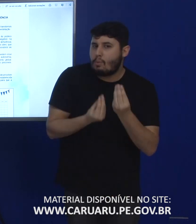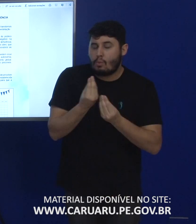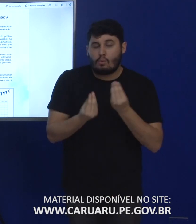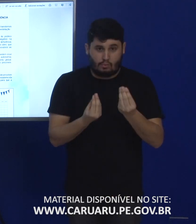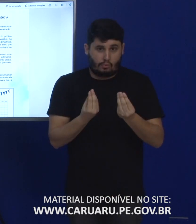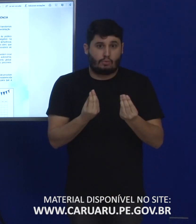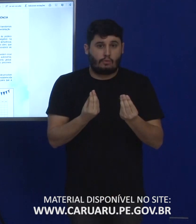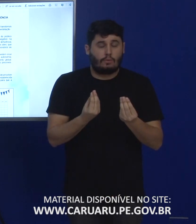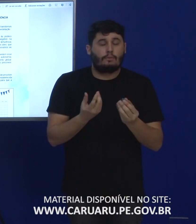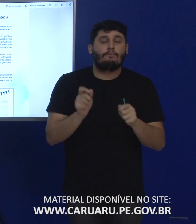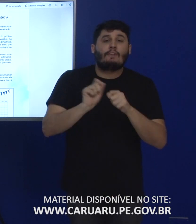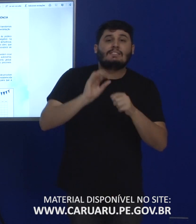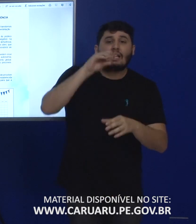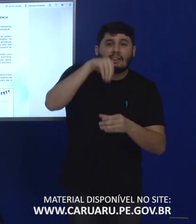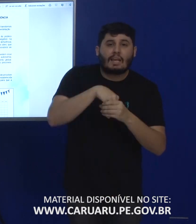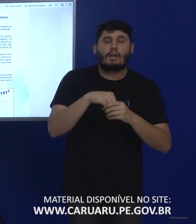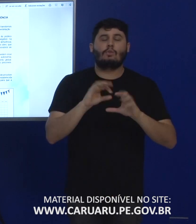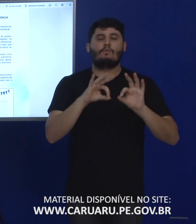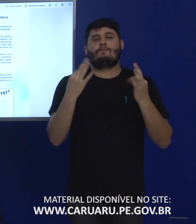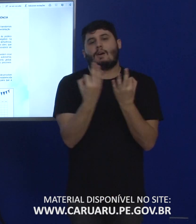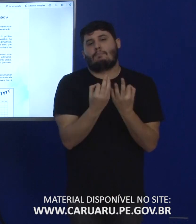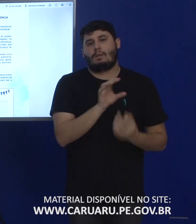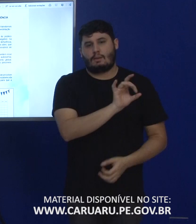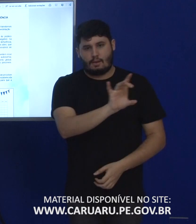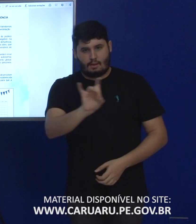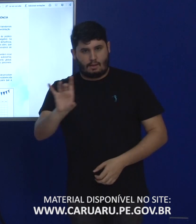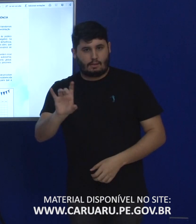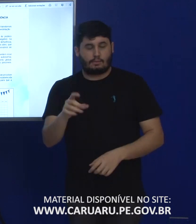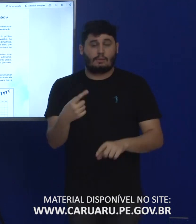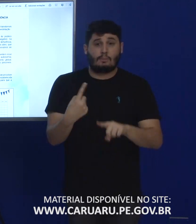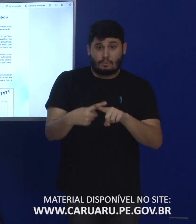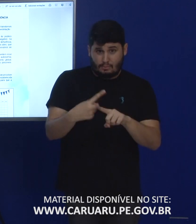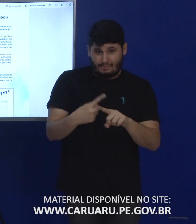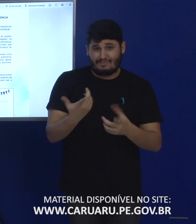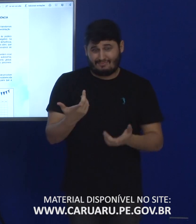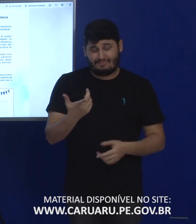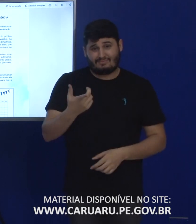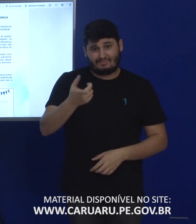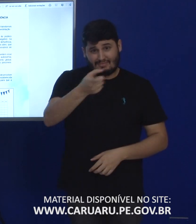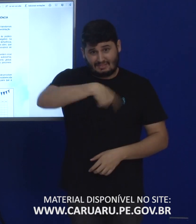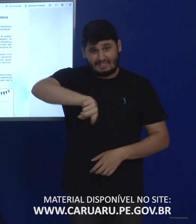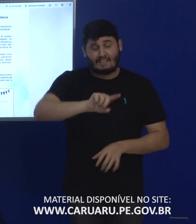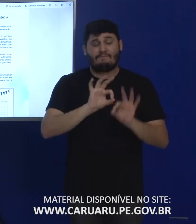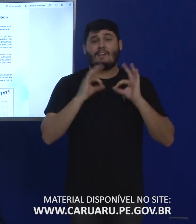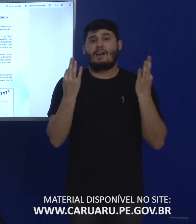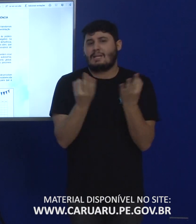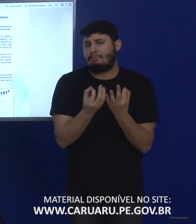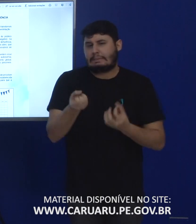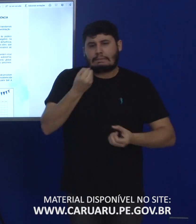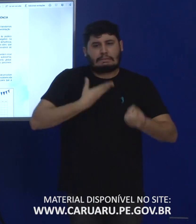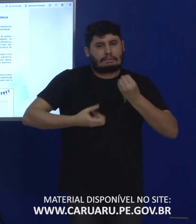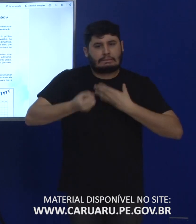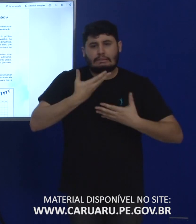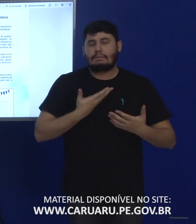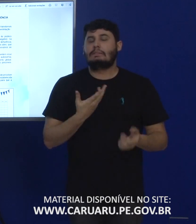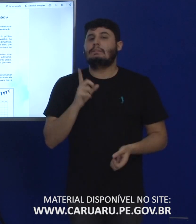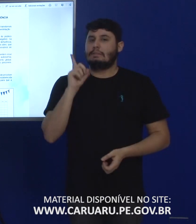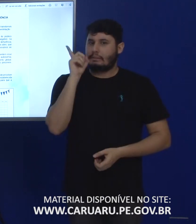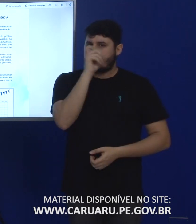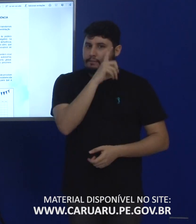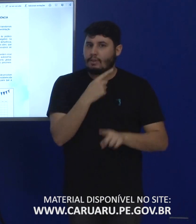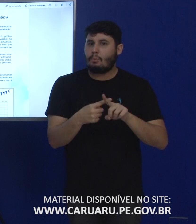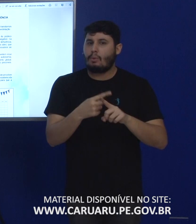suas residências? Os relatos não estão sendo fáceis, de crianças que, além de